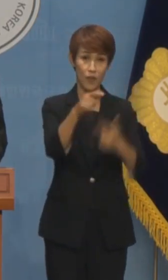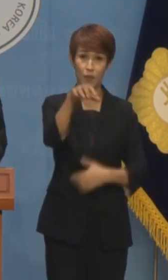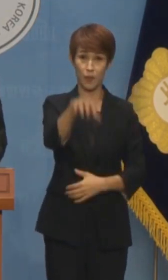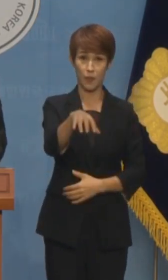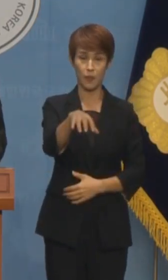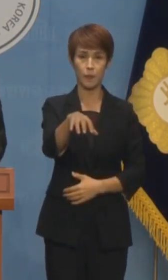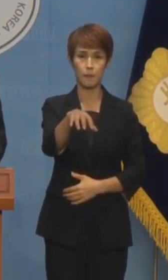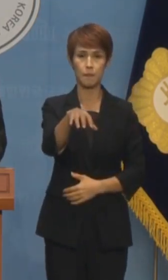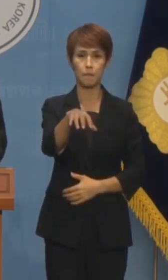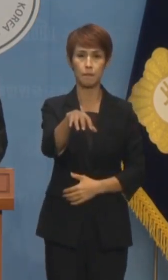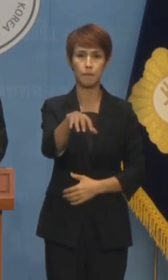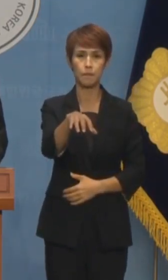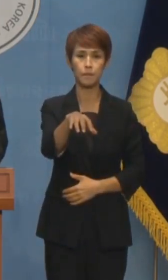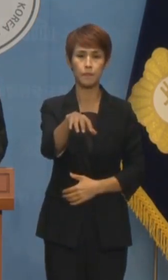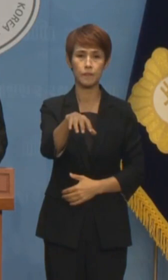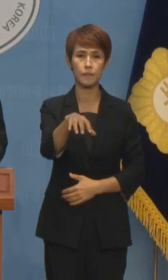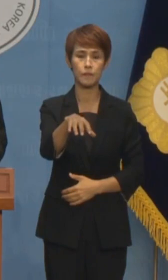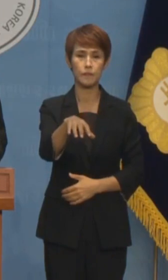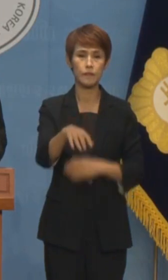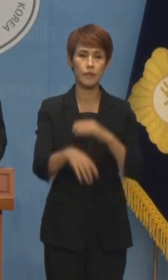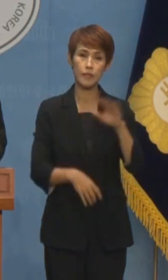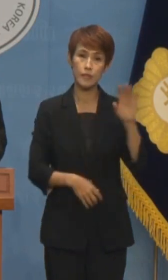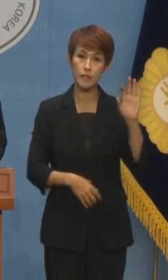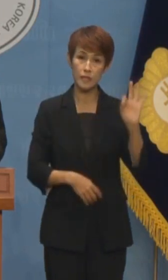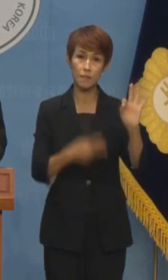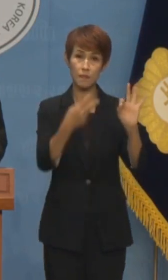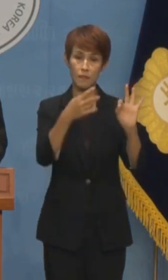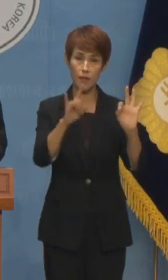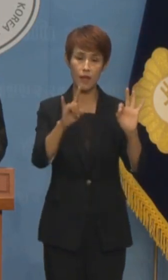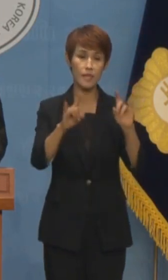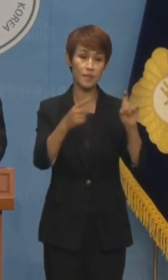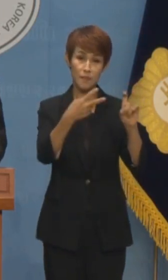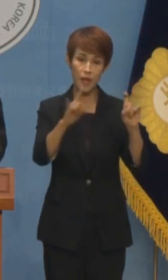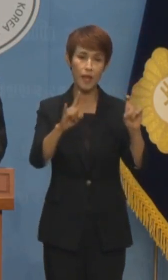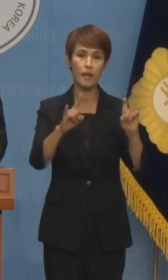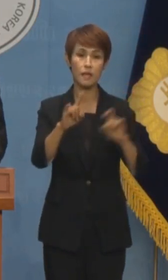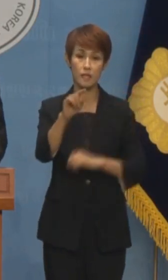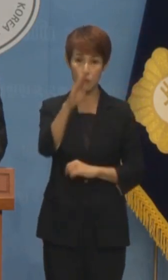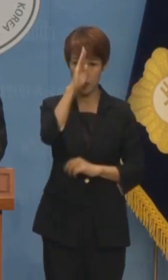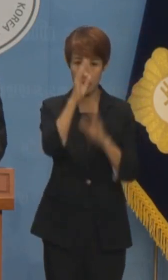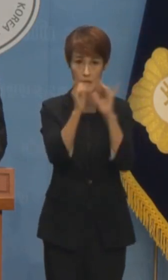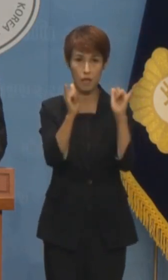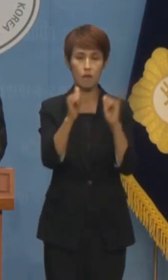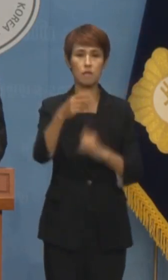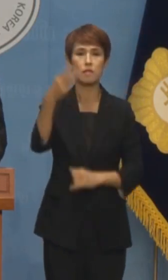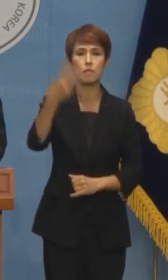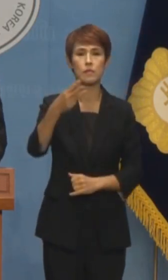부산광역시에서도 같은 기간 동안 10대 ADHD 진료 환자가